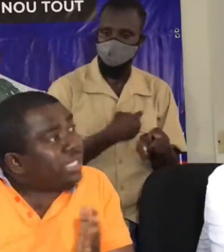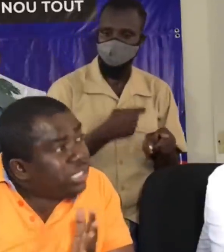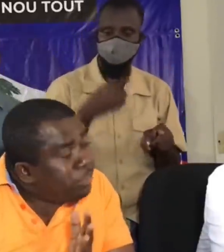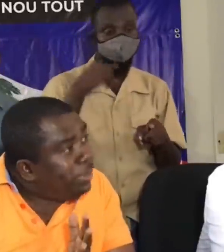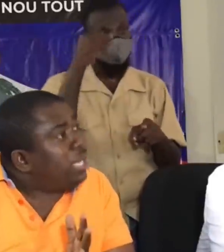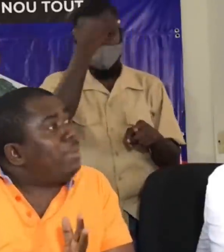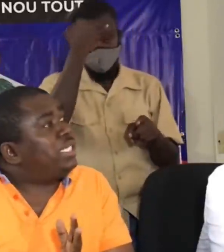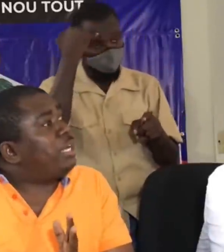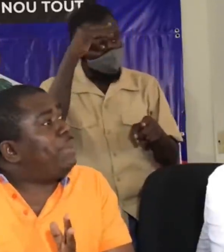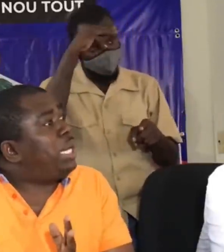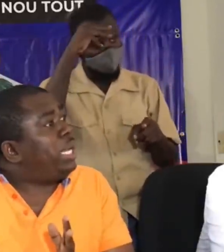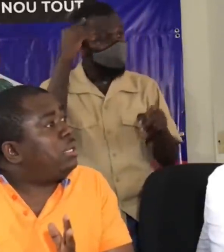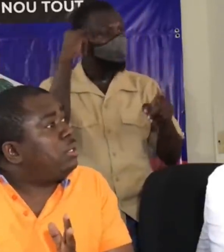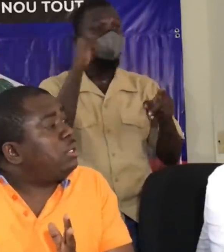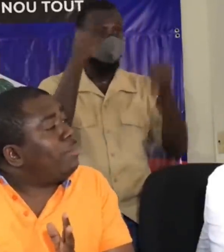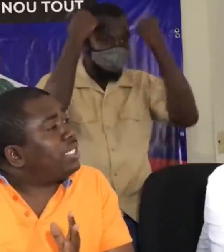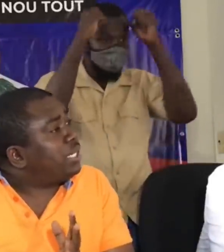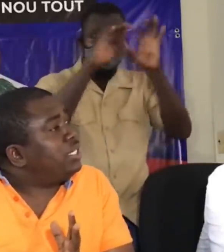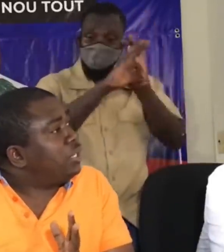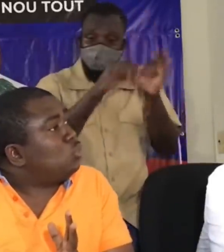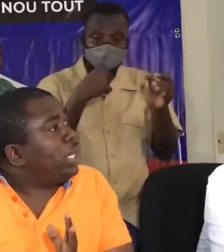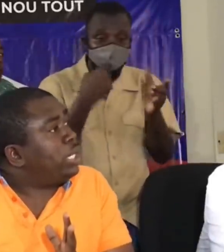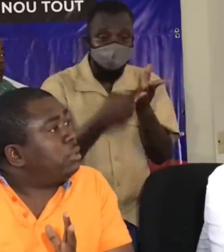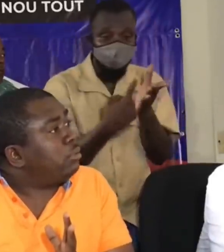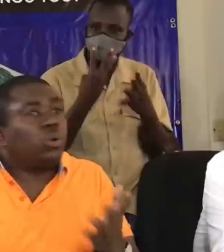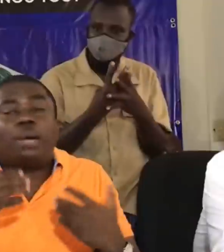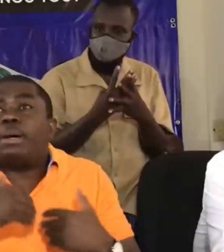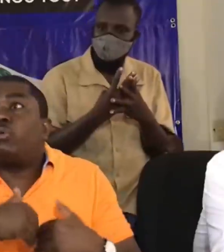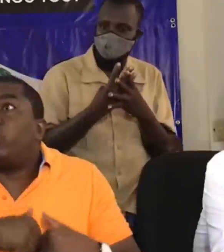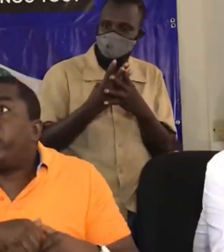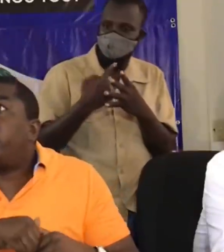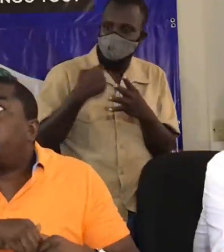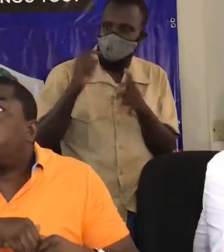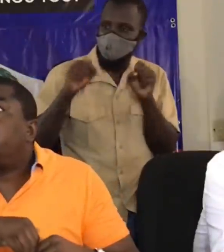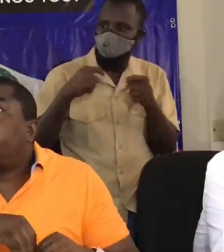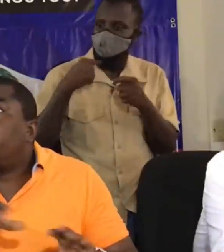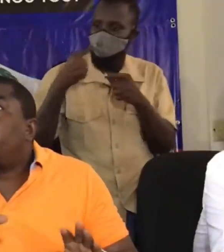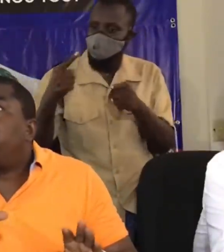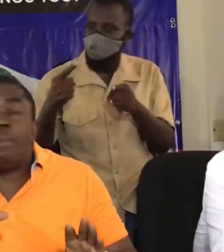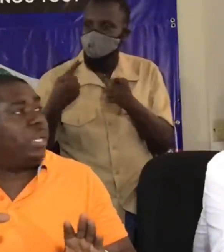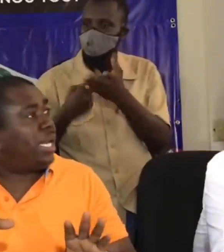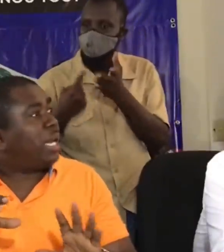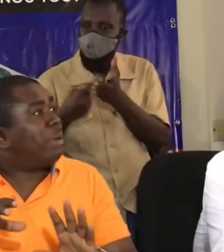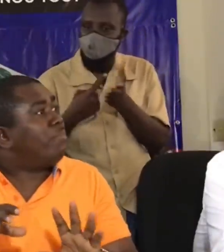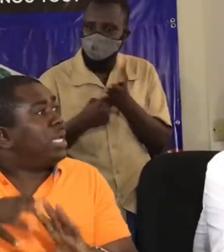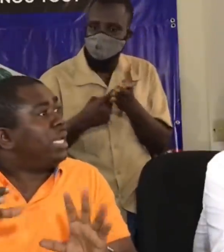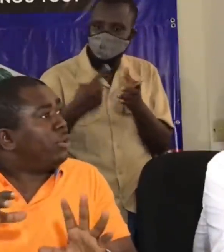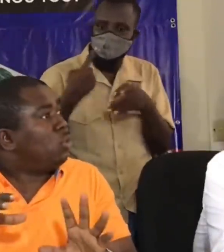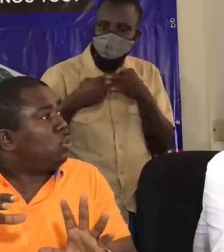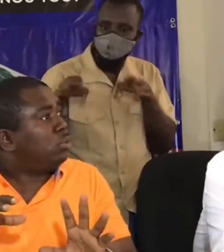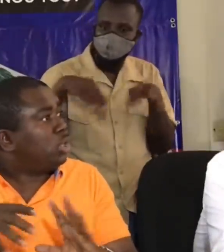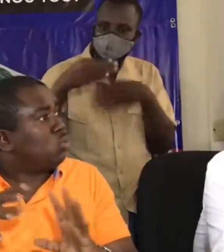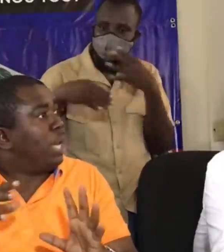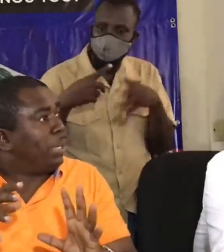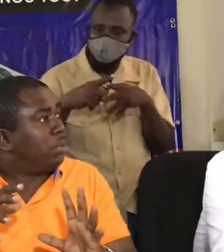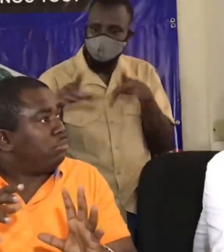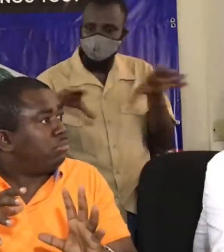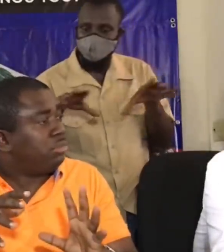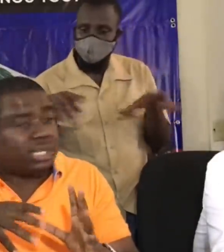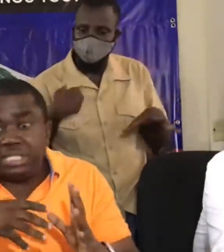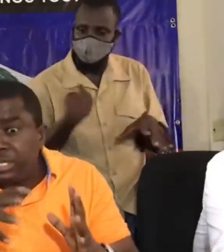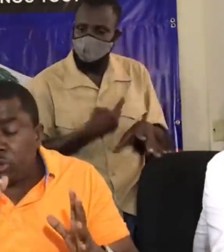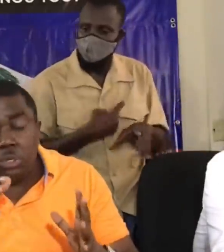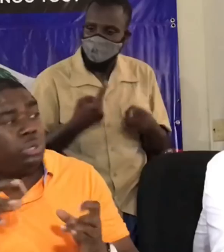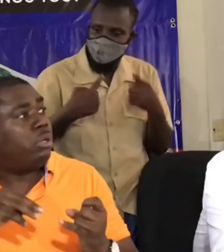Moïse participer dans massacre Belin, dans massacre Cité Soleil. Je m'appelle là, c'est quelques déclarations piment boucre qui mettent